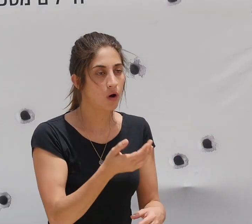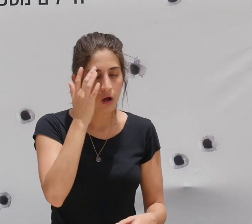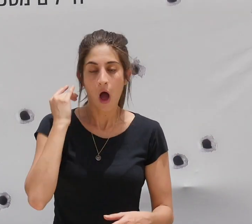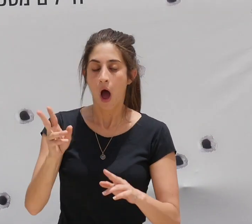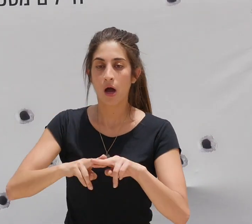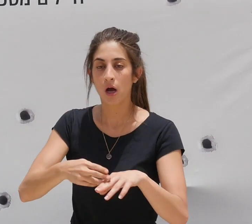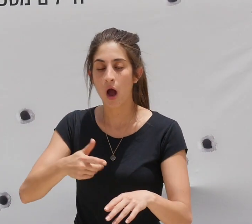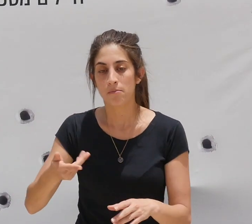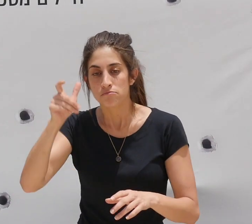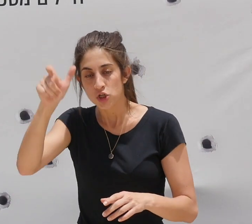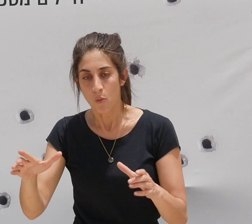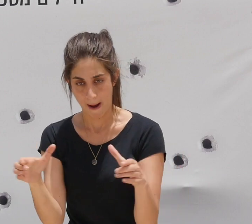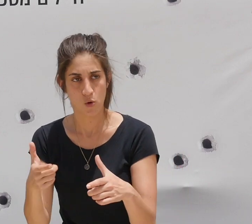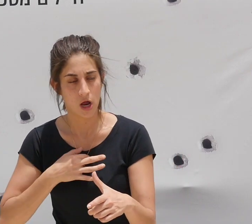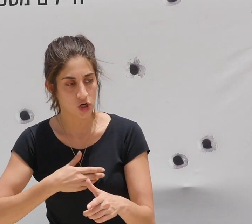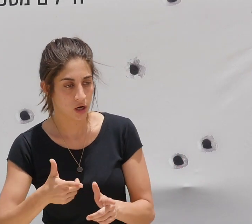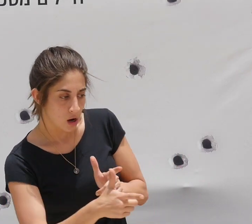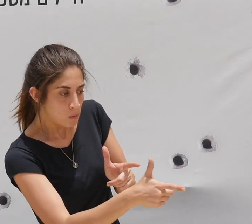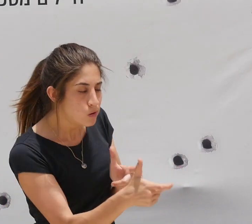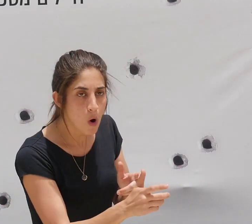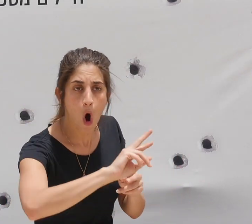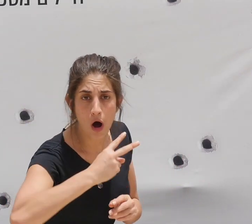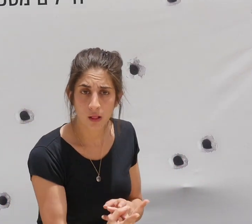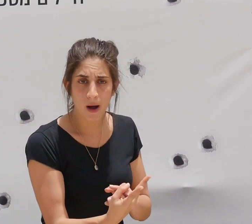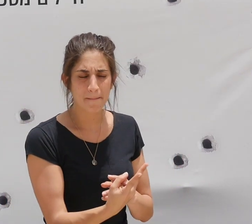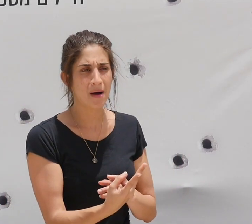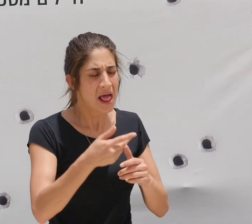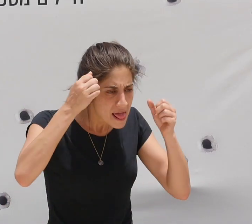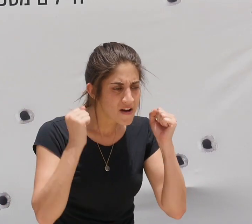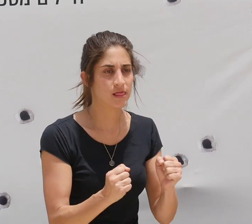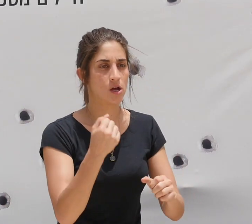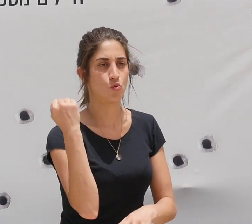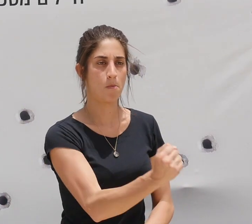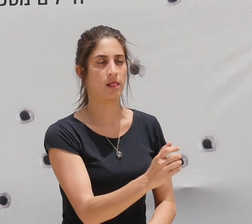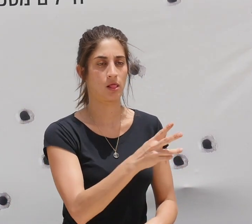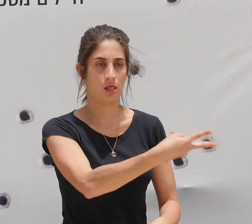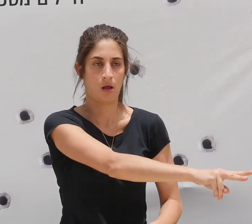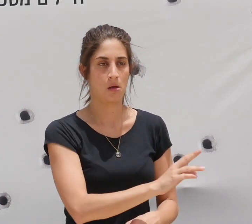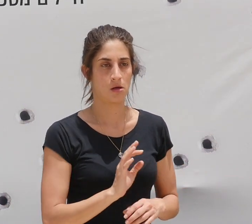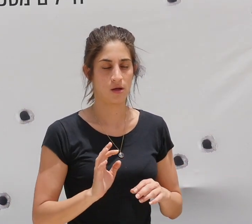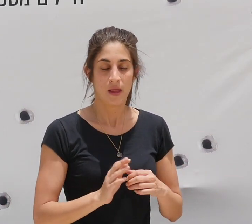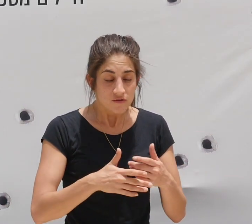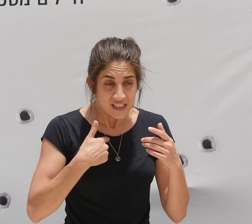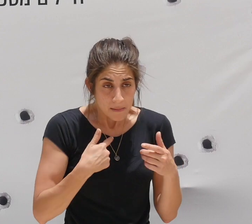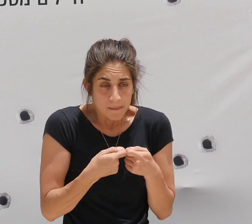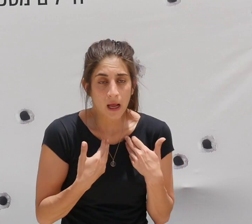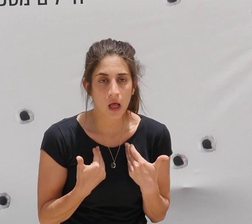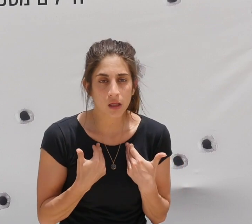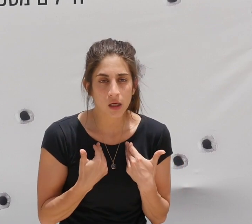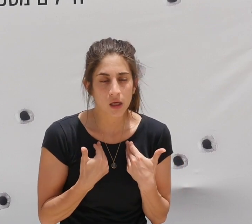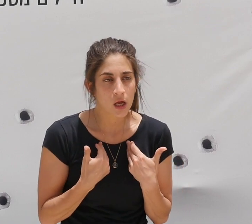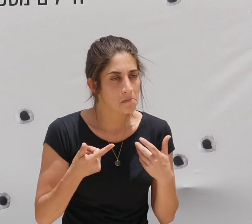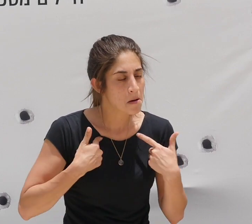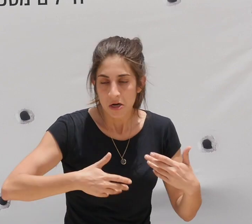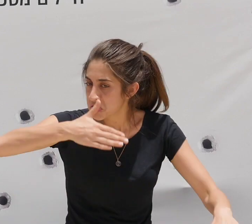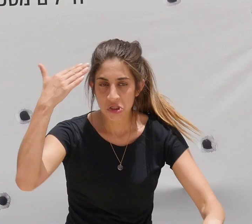יצא מישהו מהפלוגה שלי וירה בו עוד פעם, לוודא הריגה. שזה כאילו מבחינתי הקש